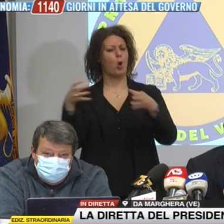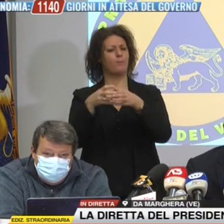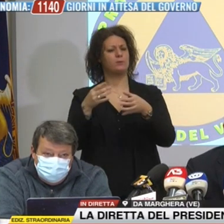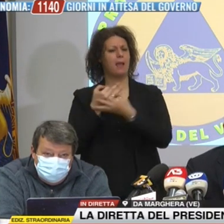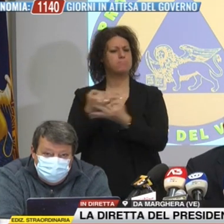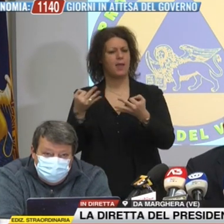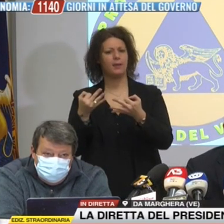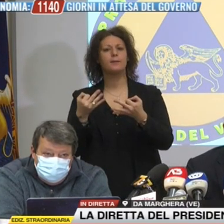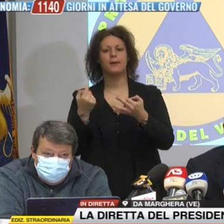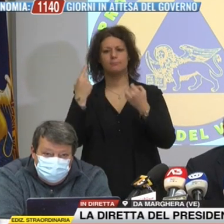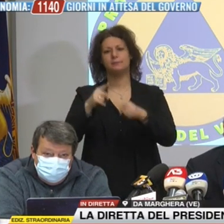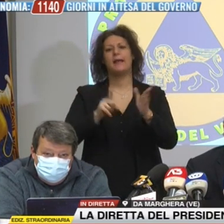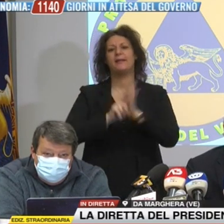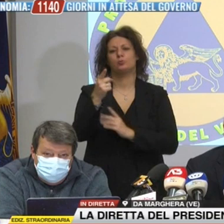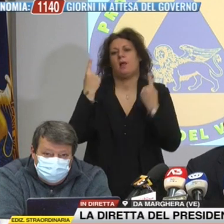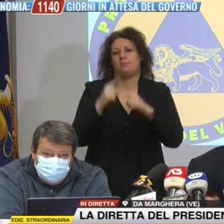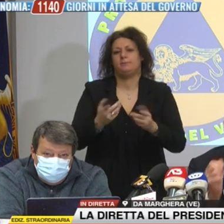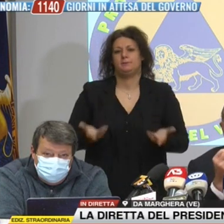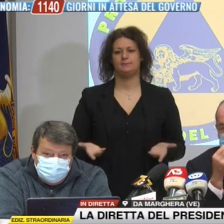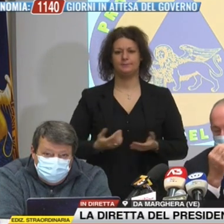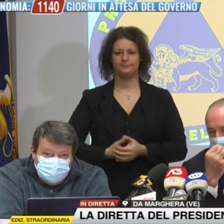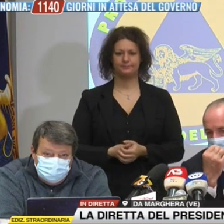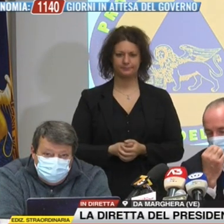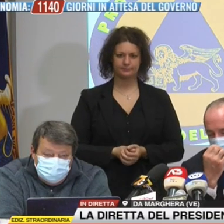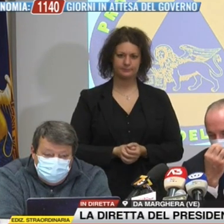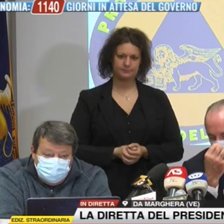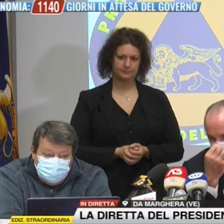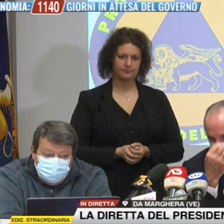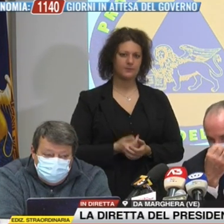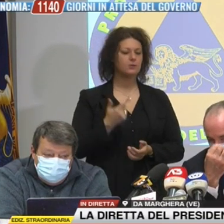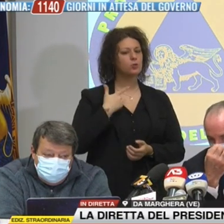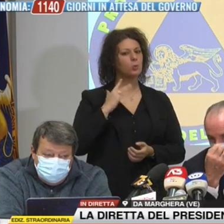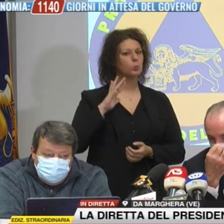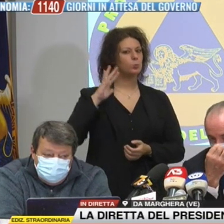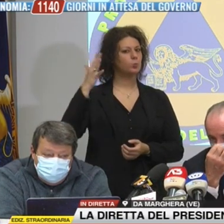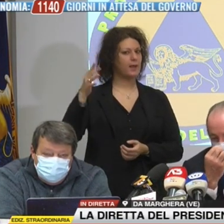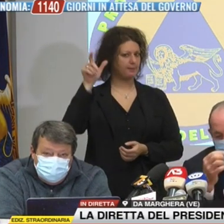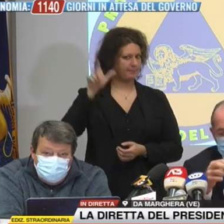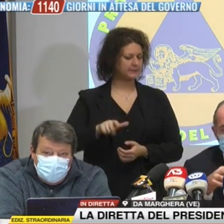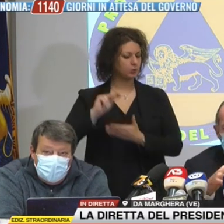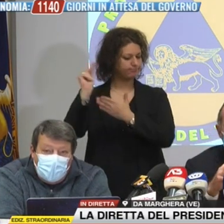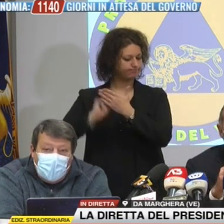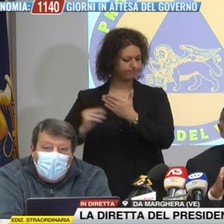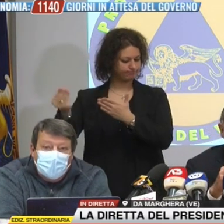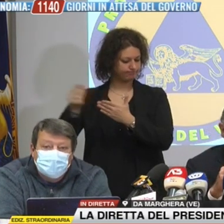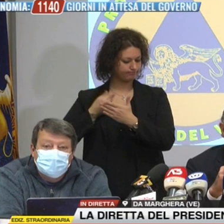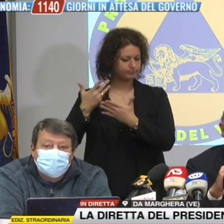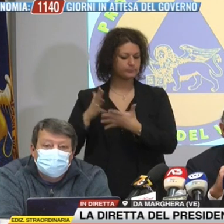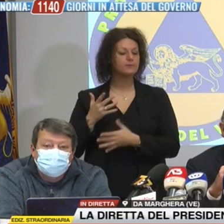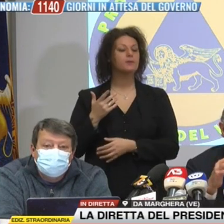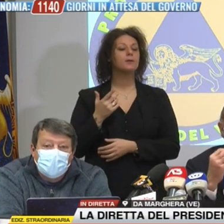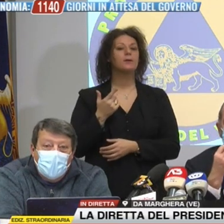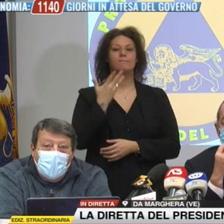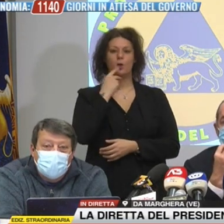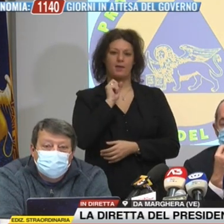C'è un altro appello di un telespettatore che ci ha scritto, ci ha telefonato anche stamattina, tra l'altro è molto, molto agitato per quello che gli è successo e voleva